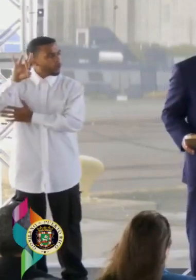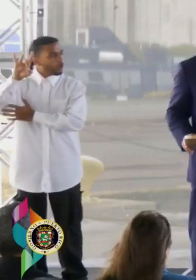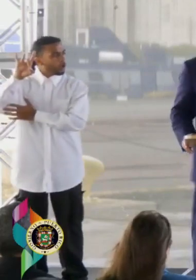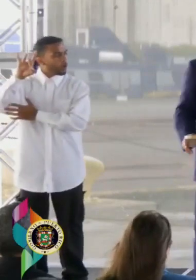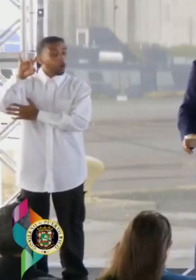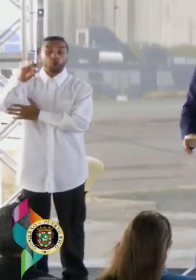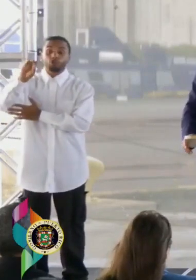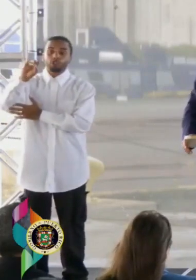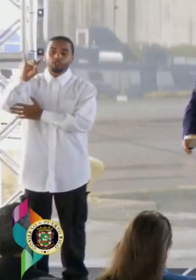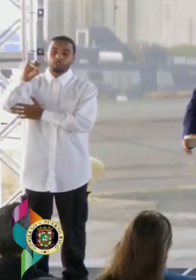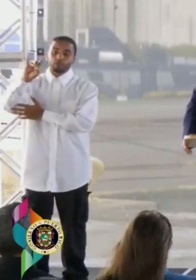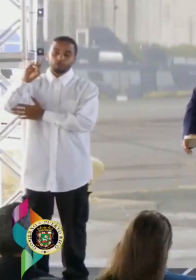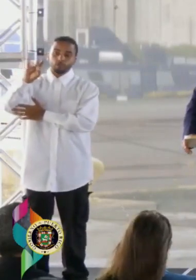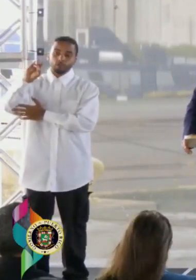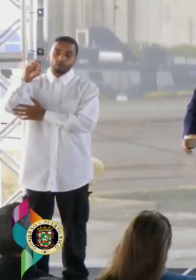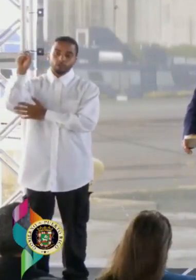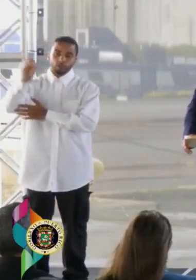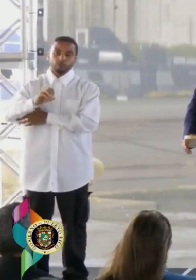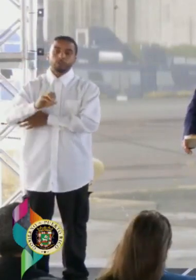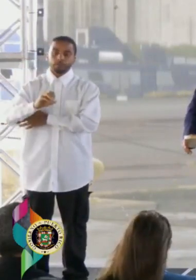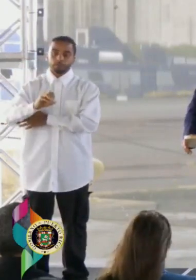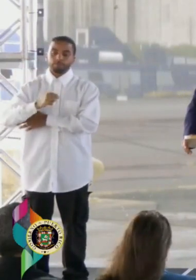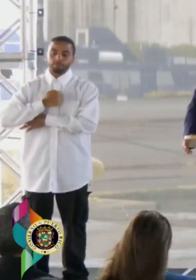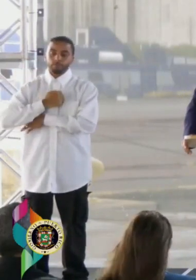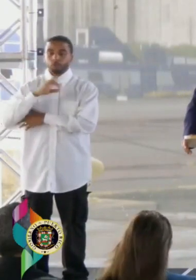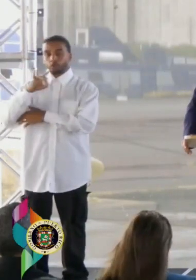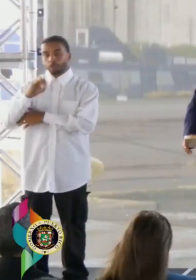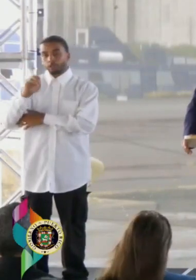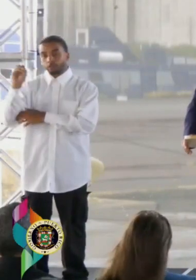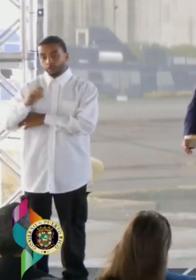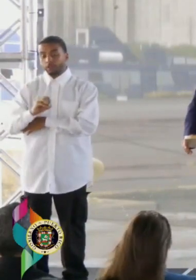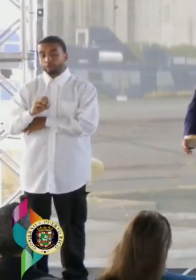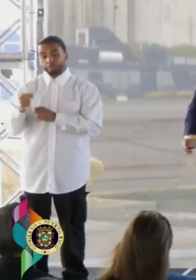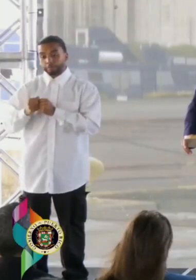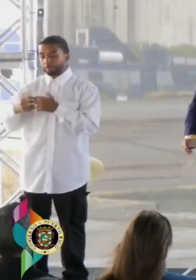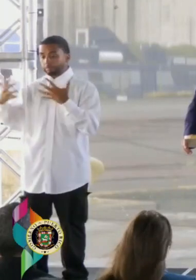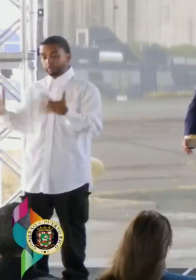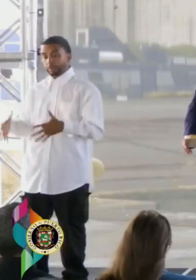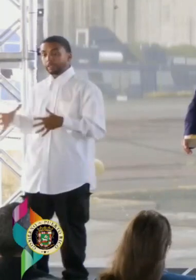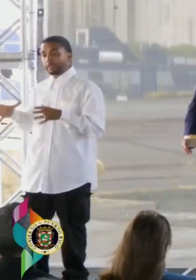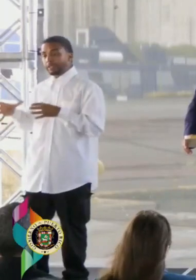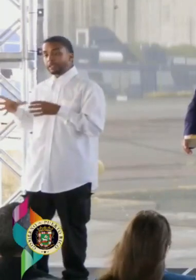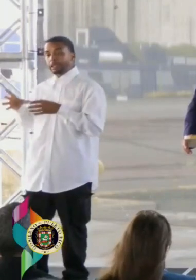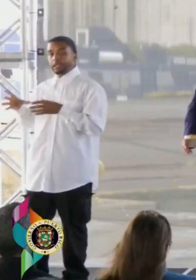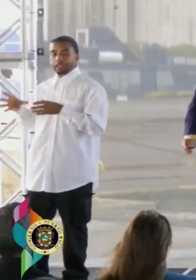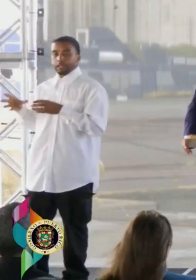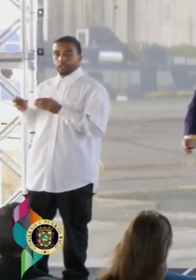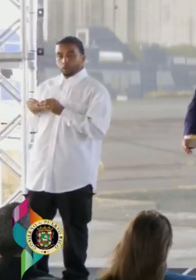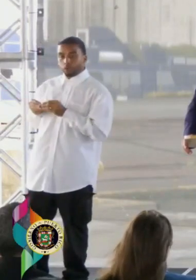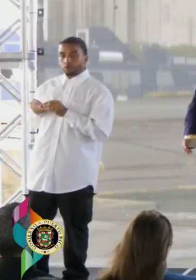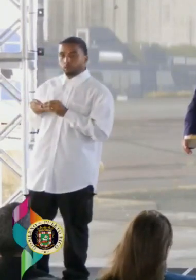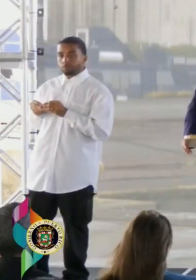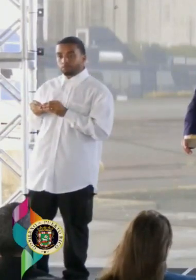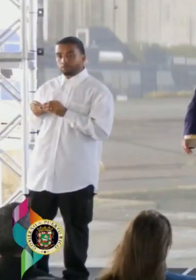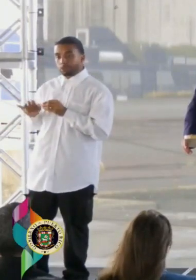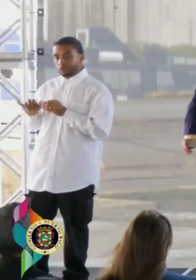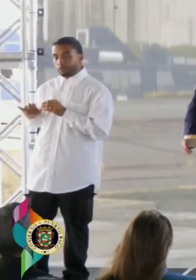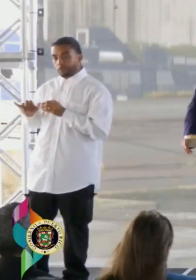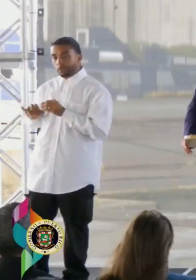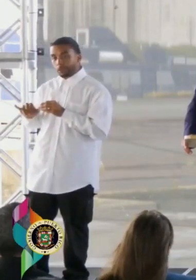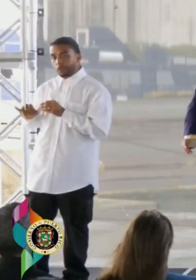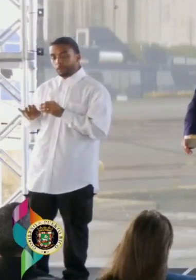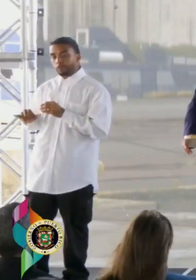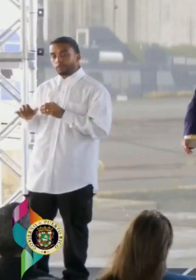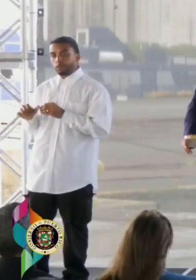carga 80% de la carga sin incluir El combustible fósil que llega a Puerto